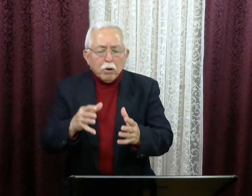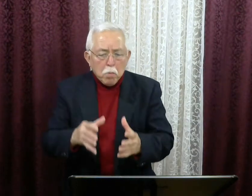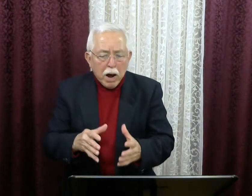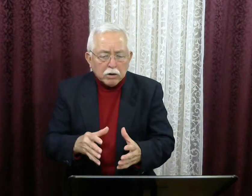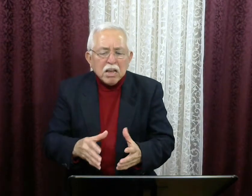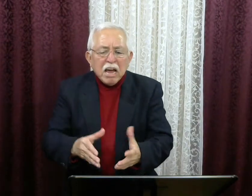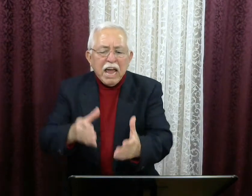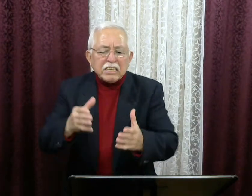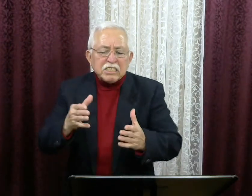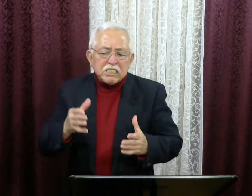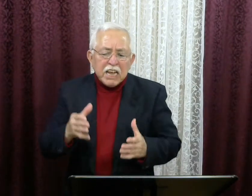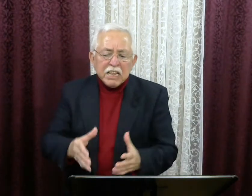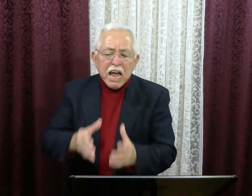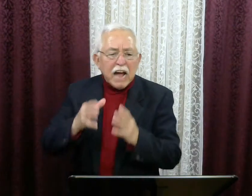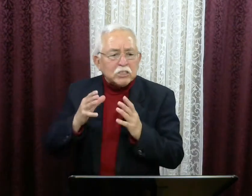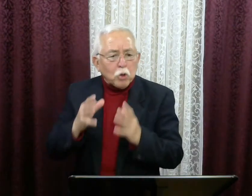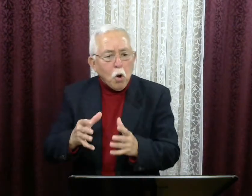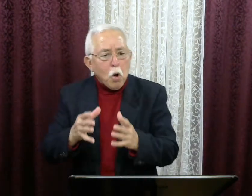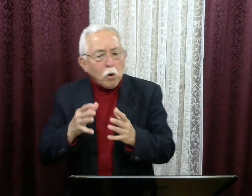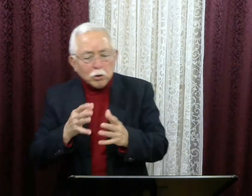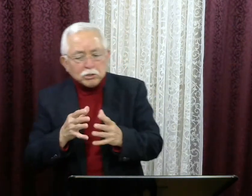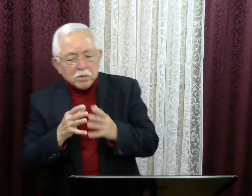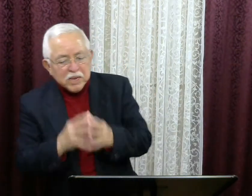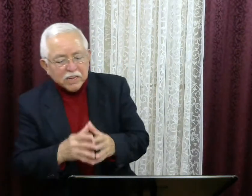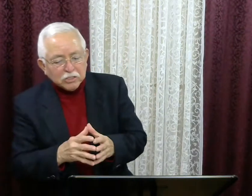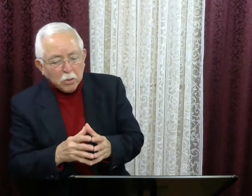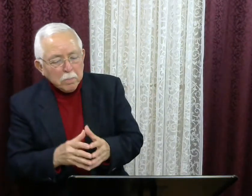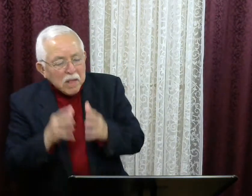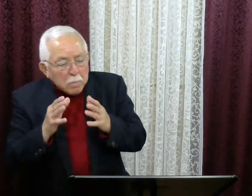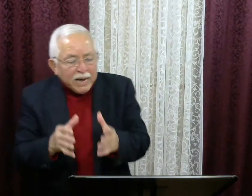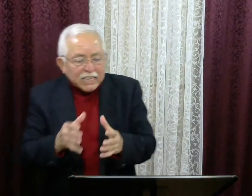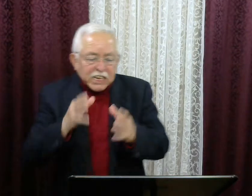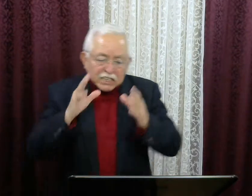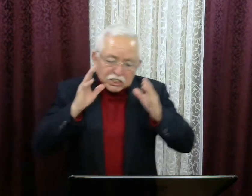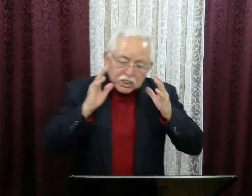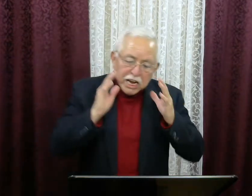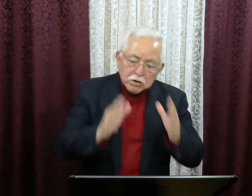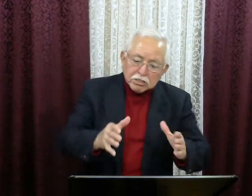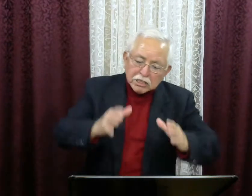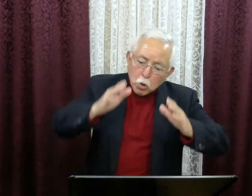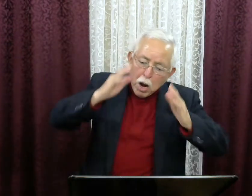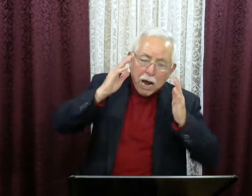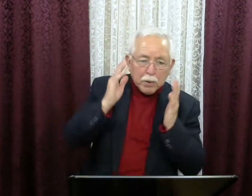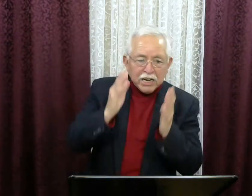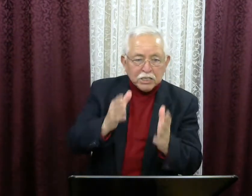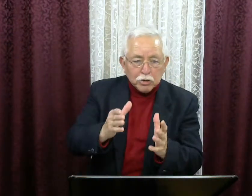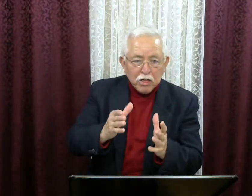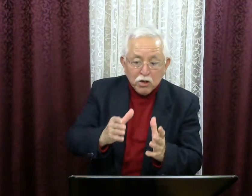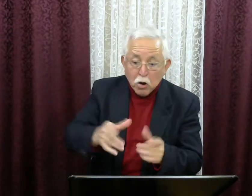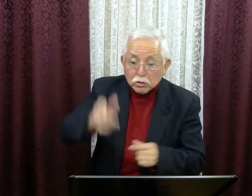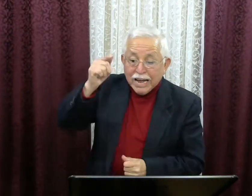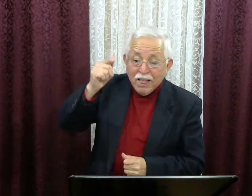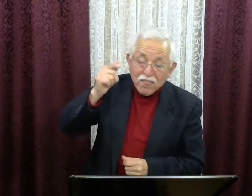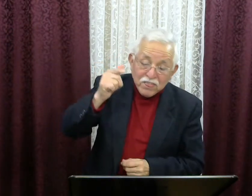hermanos, que excede a todo conocimiento, para que seas lleno de toda la plenitud de Dios,